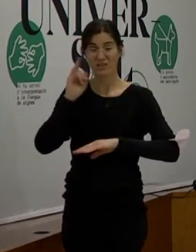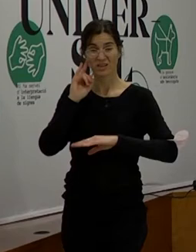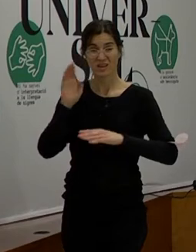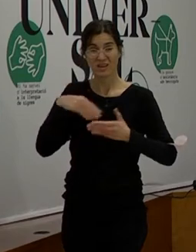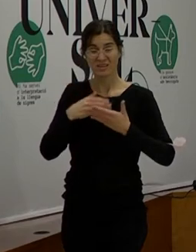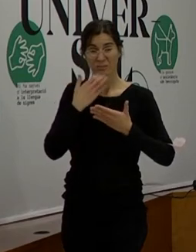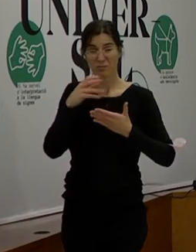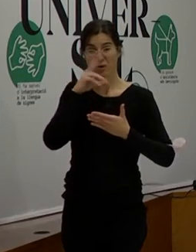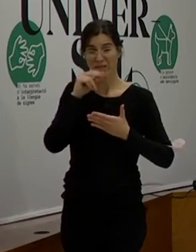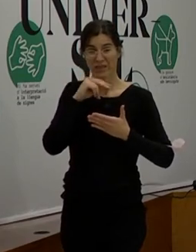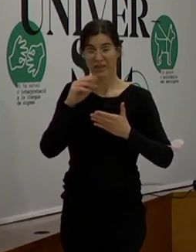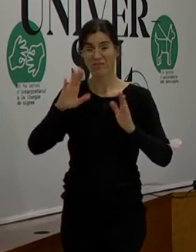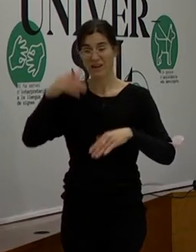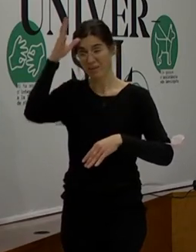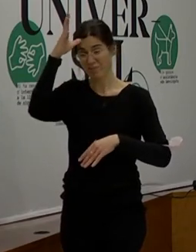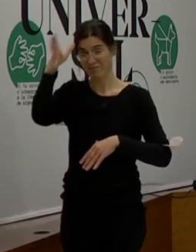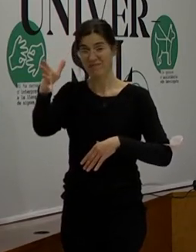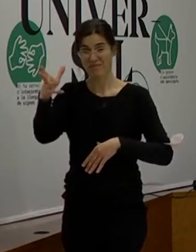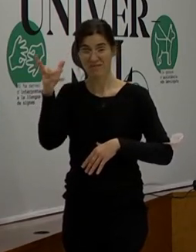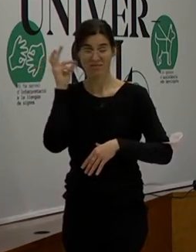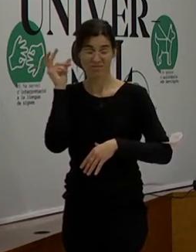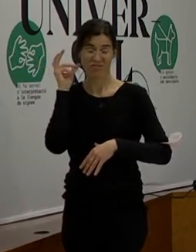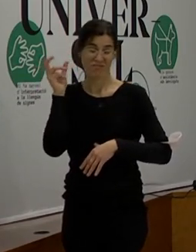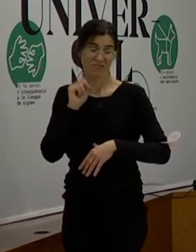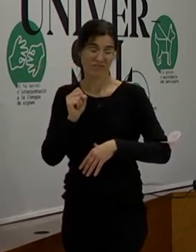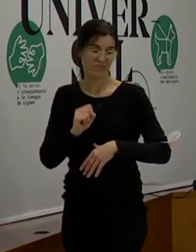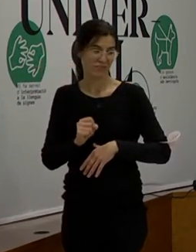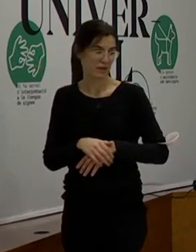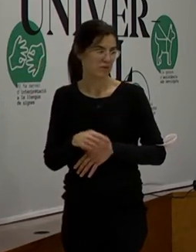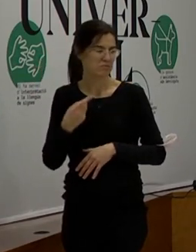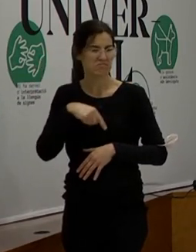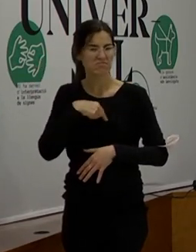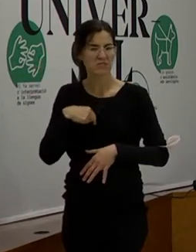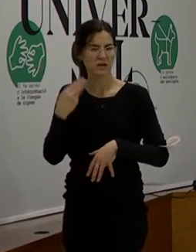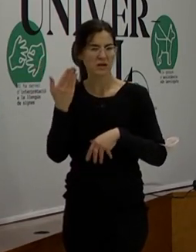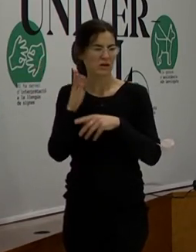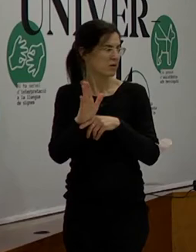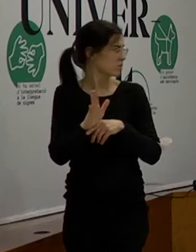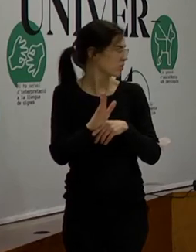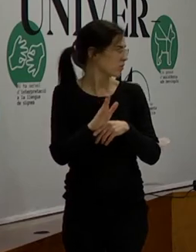i Sant Esteban, acabes del semaforito que no veus. ¿Vale? Nosaltres hem proposat que vibri.